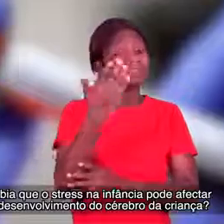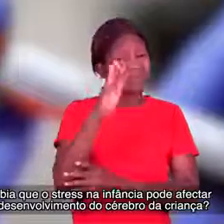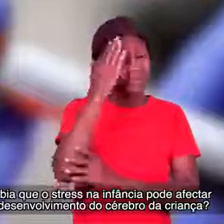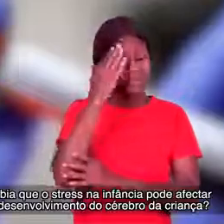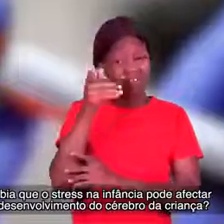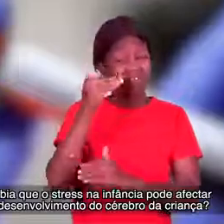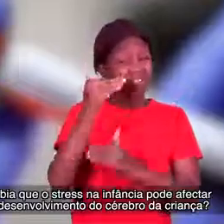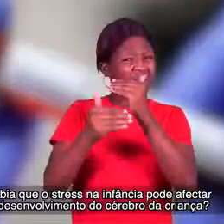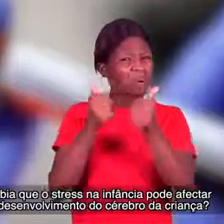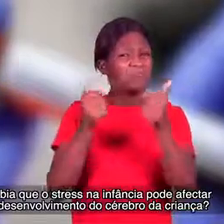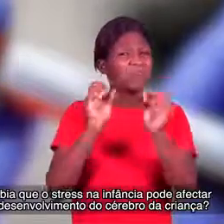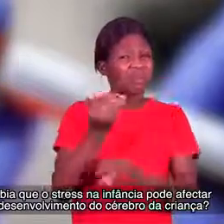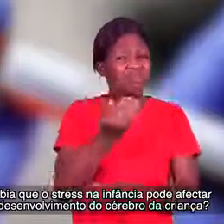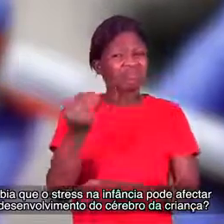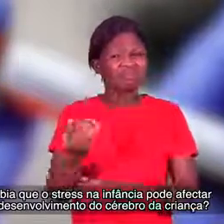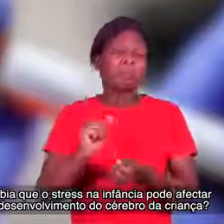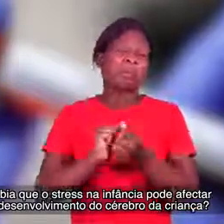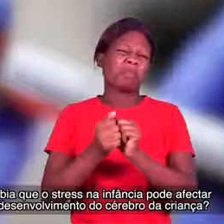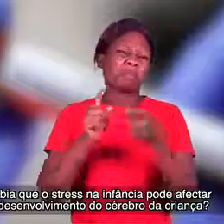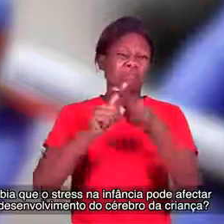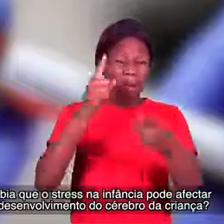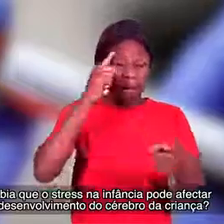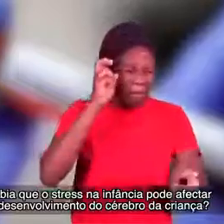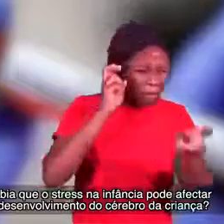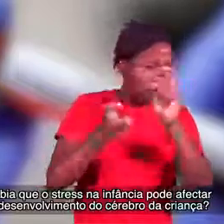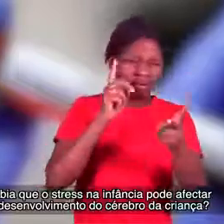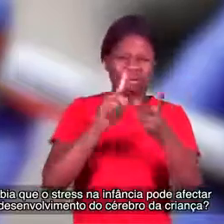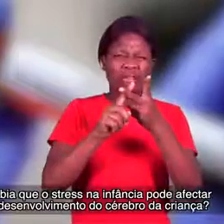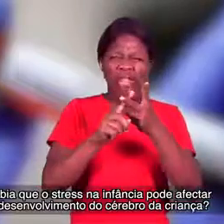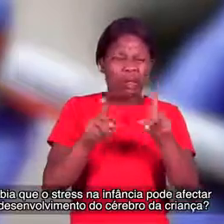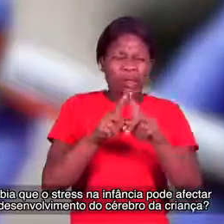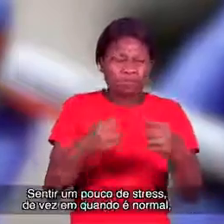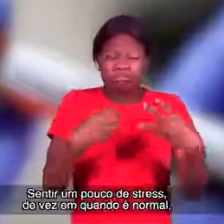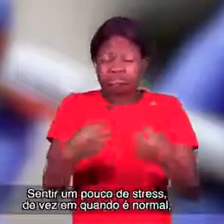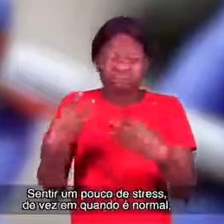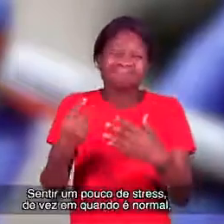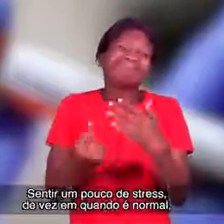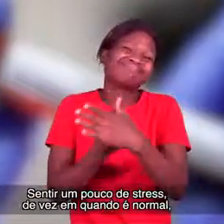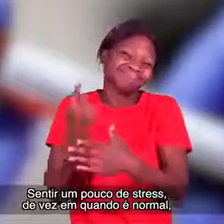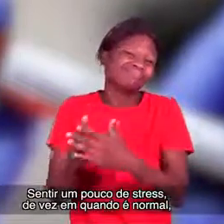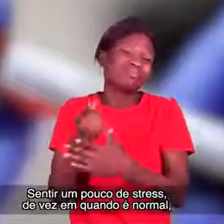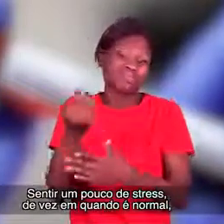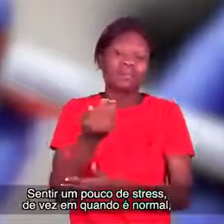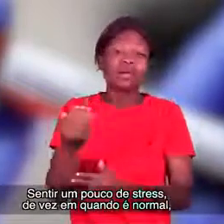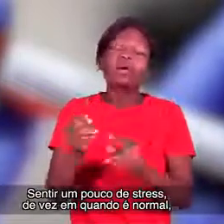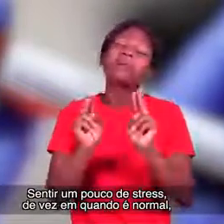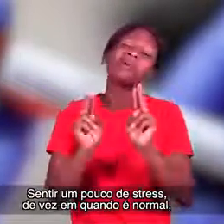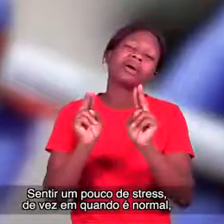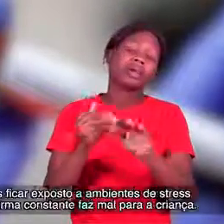Sabia que o estresse na infância pode afetar o desenvolvimento do cérebro da criança? Sentir um pouco de estresse de vez em quando é normal,